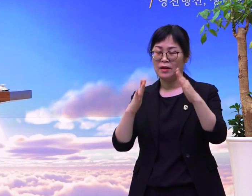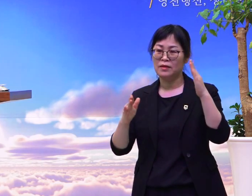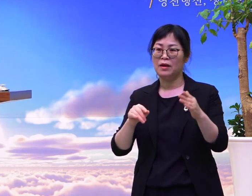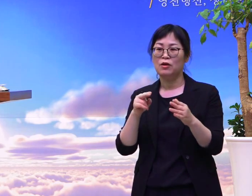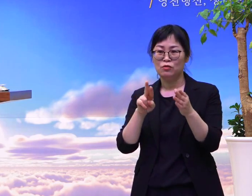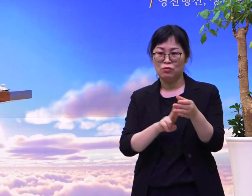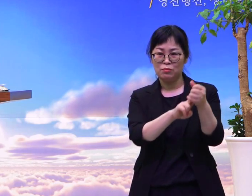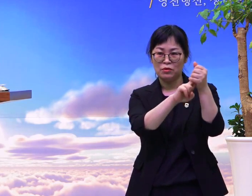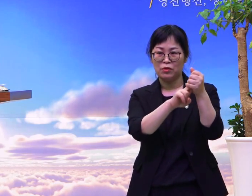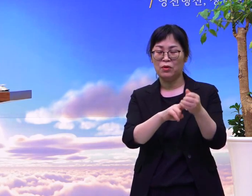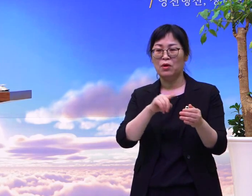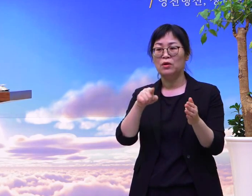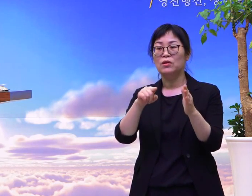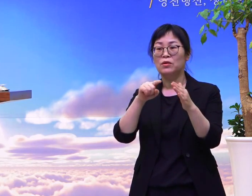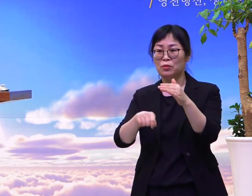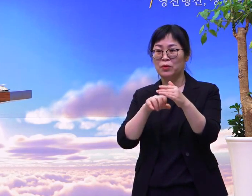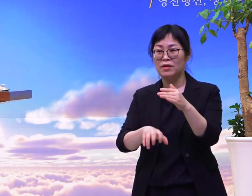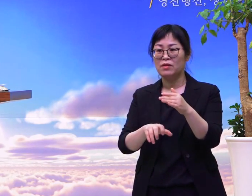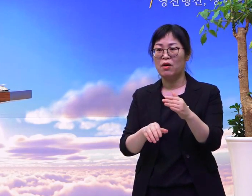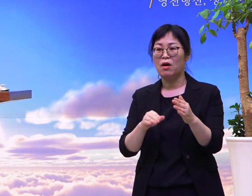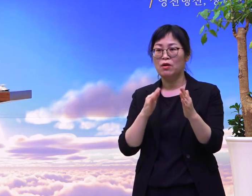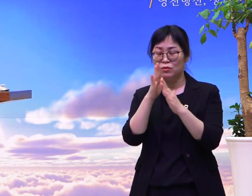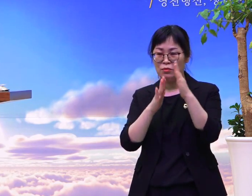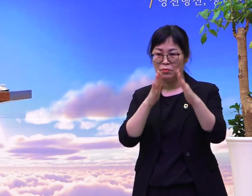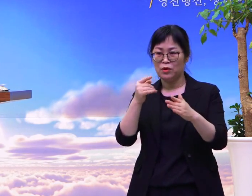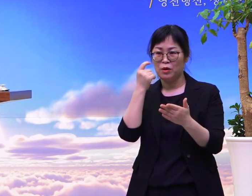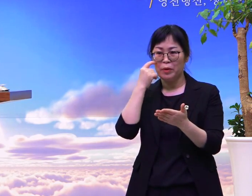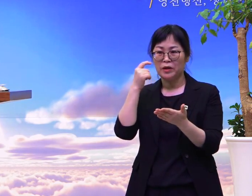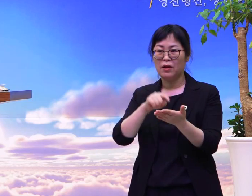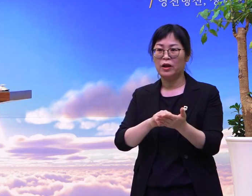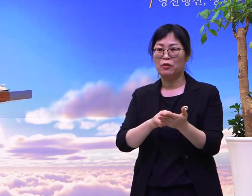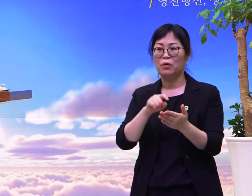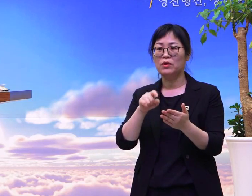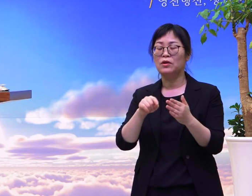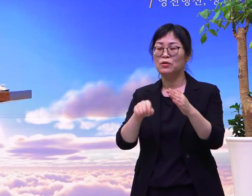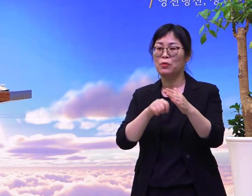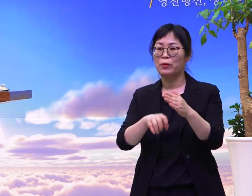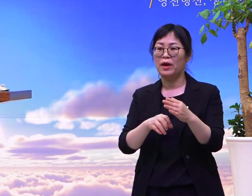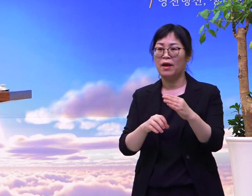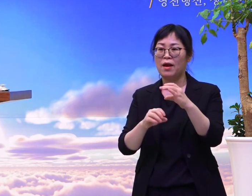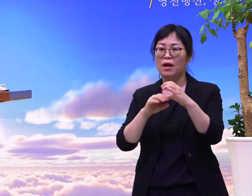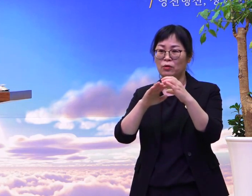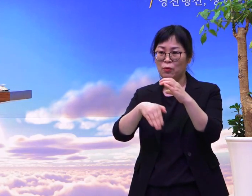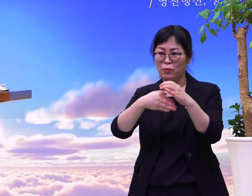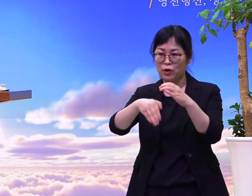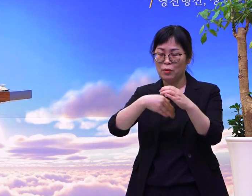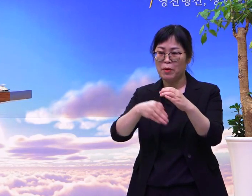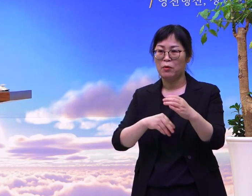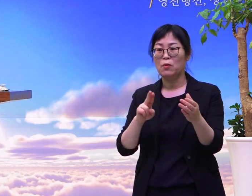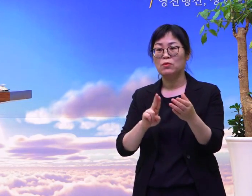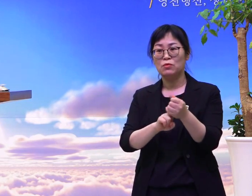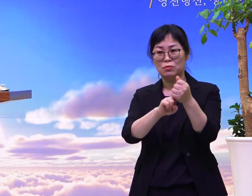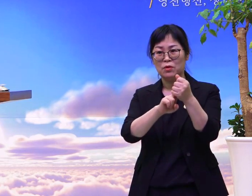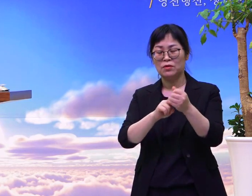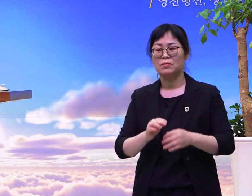들어가서 그 속에 대나무 숲을 발견하고 대나무 숲 밑에 조그만 동굴을 타고 거기에 숨게